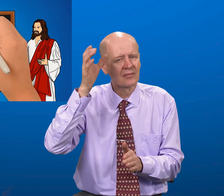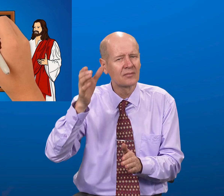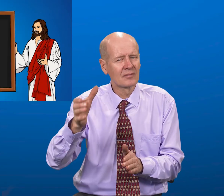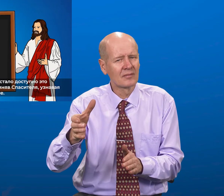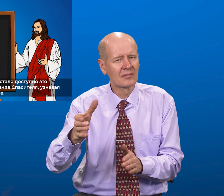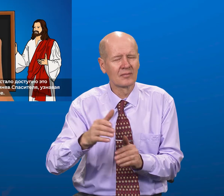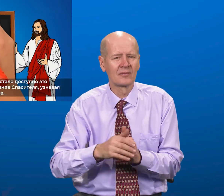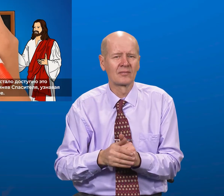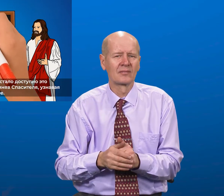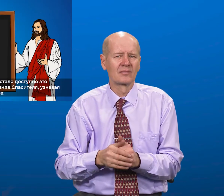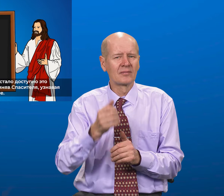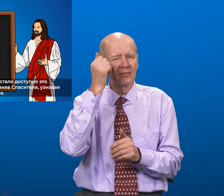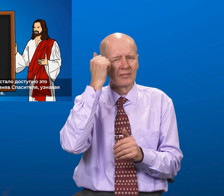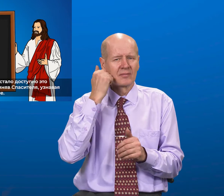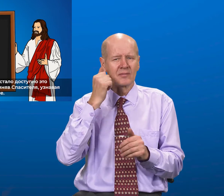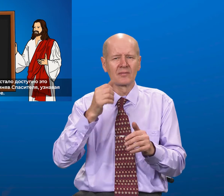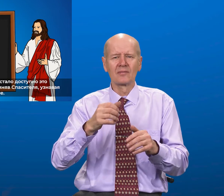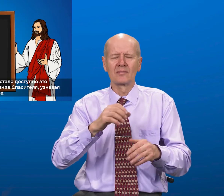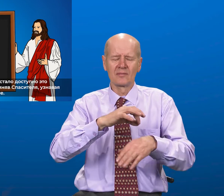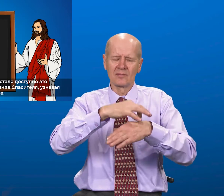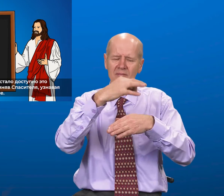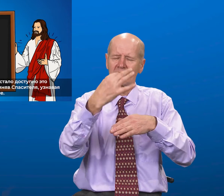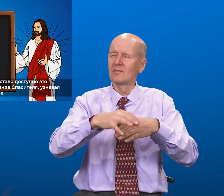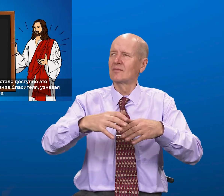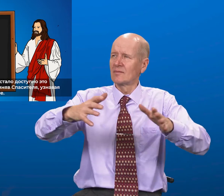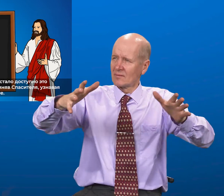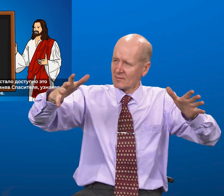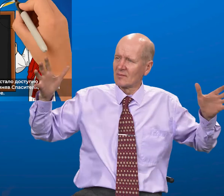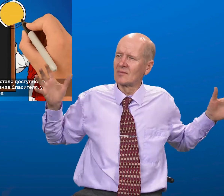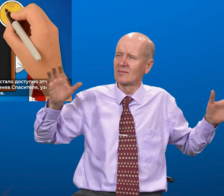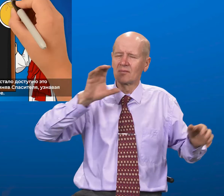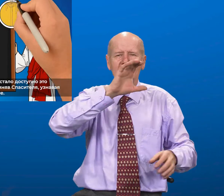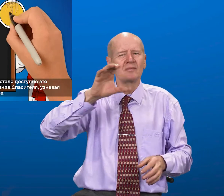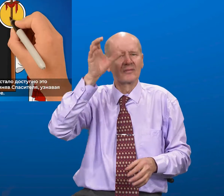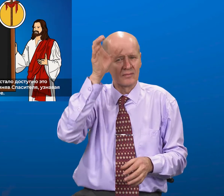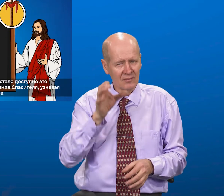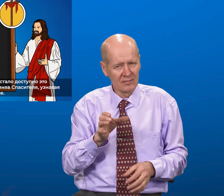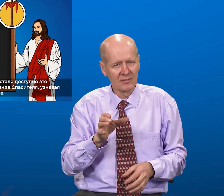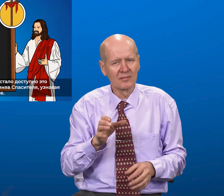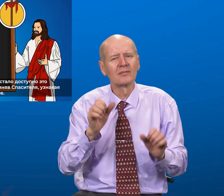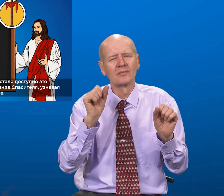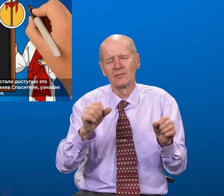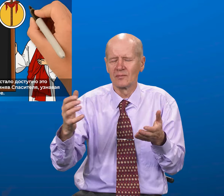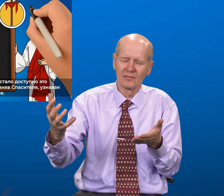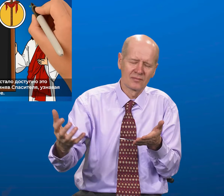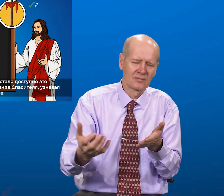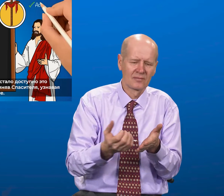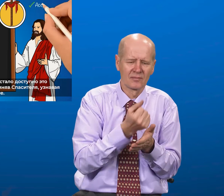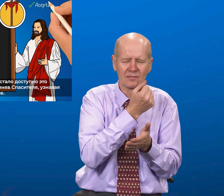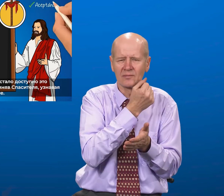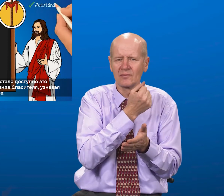вечности. Благодаря жертве Иисуса на кресте нам стало доступно это благословение, и мы